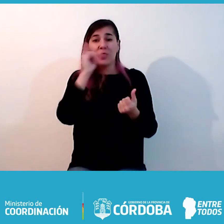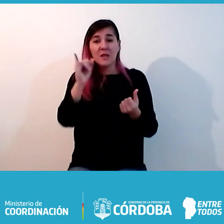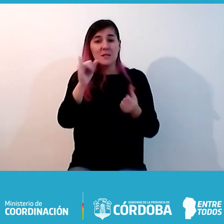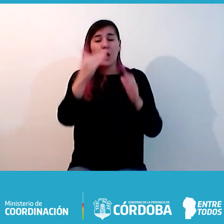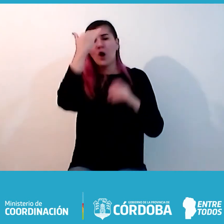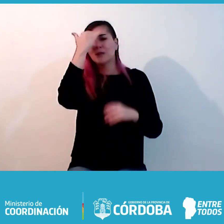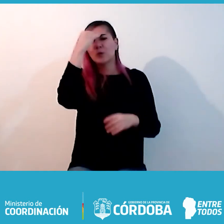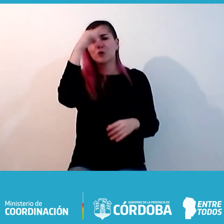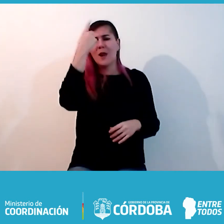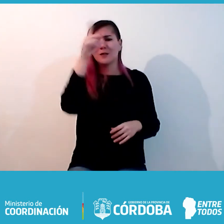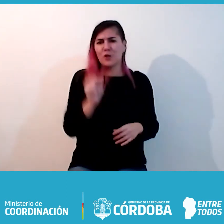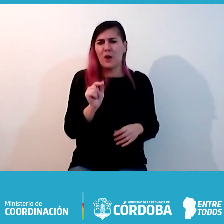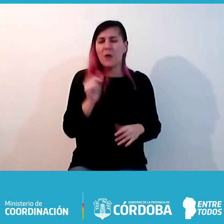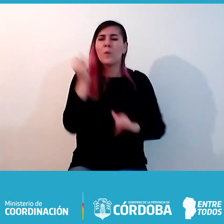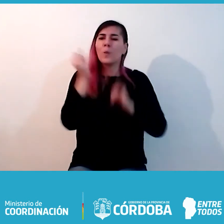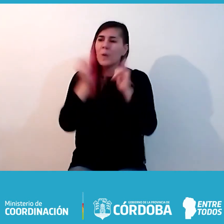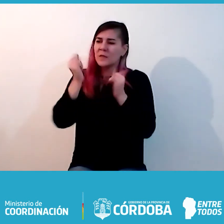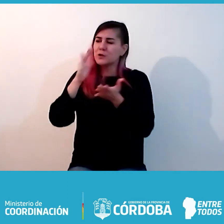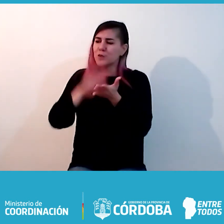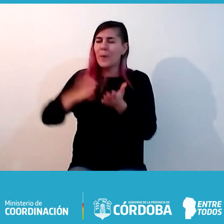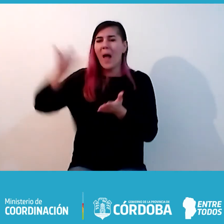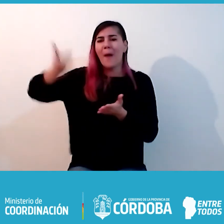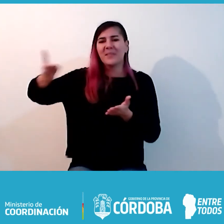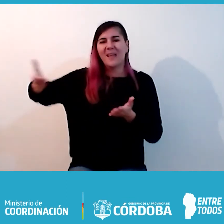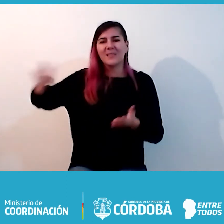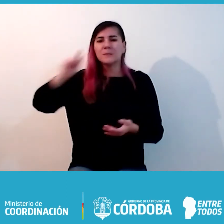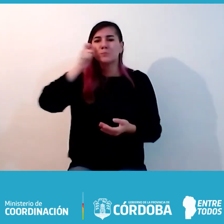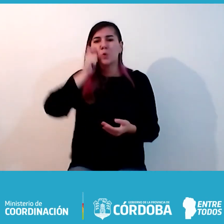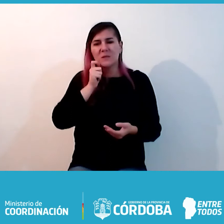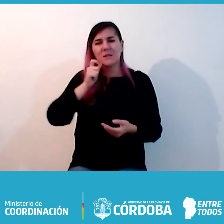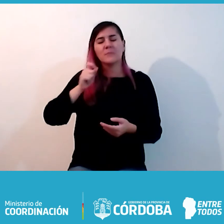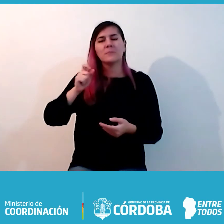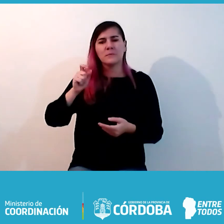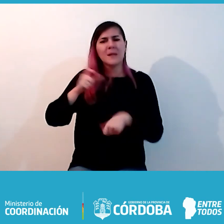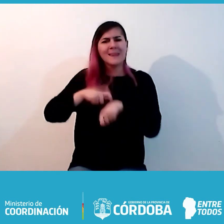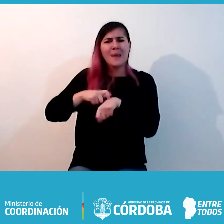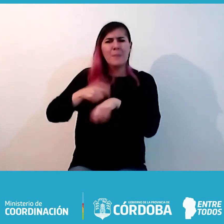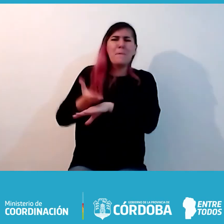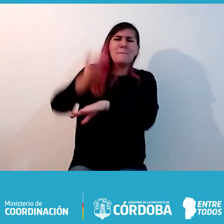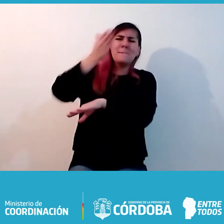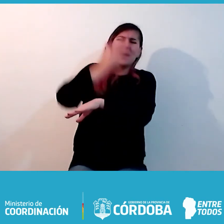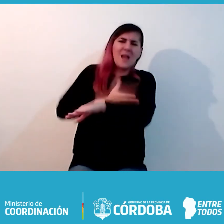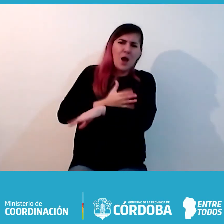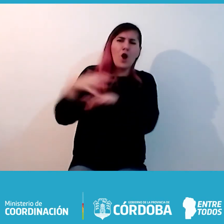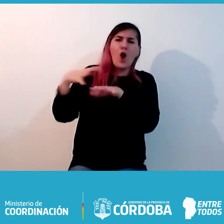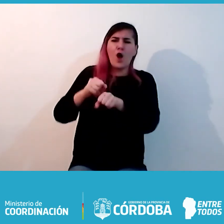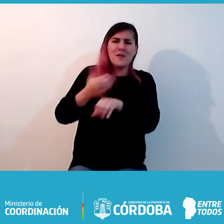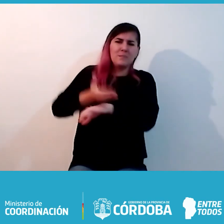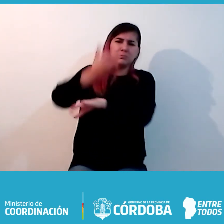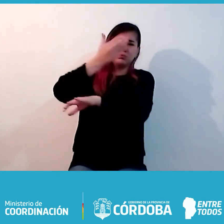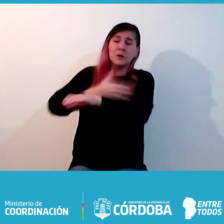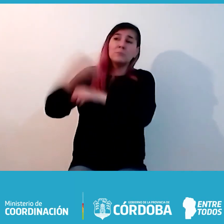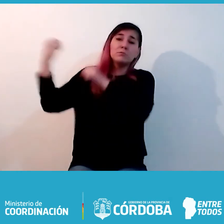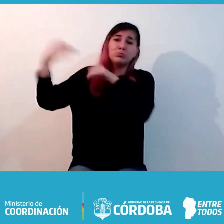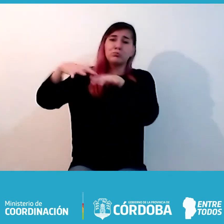Nacional. Da cuenta de sus habitantes en el Valle de Punilla desde tiempos precoloniales, dados a las corrientes migratorias